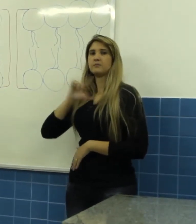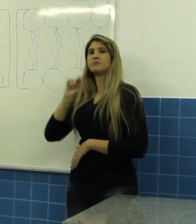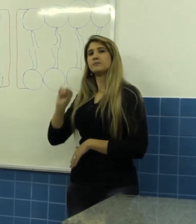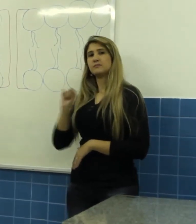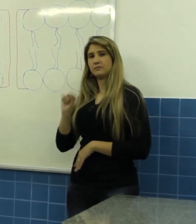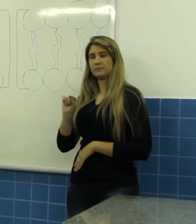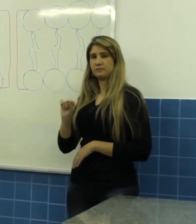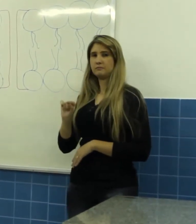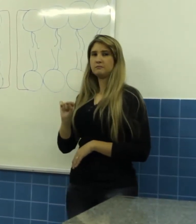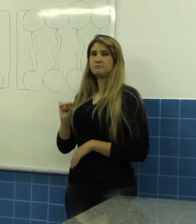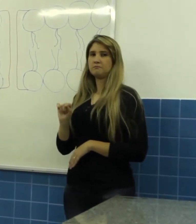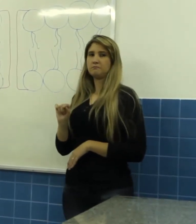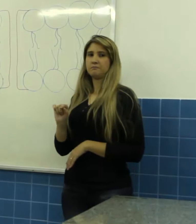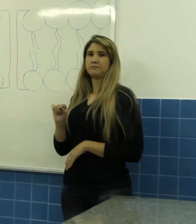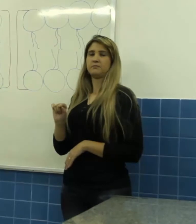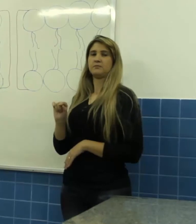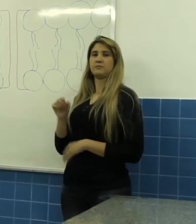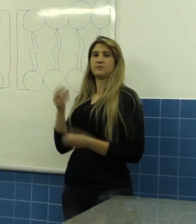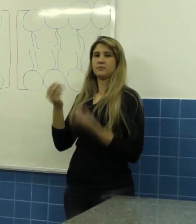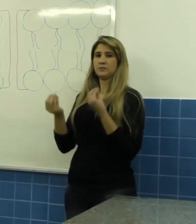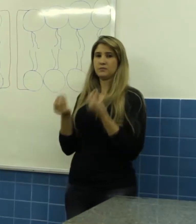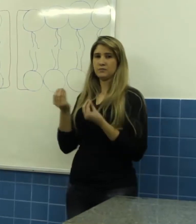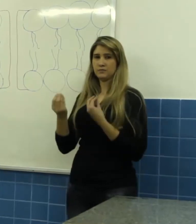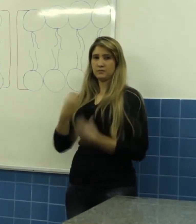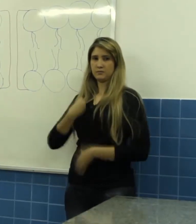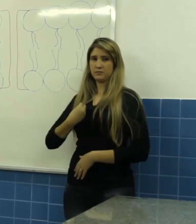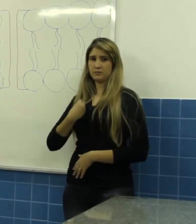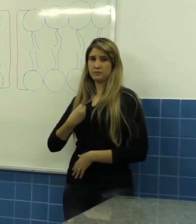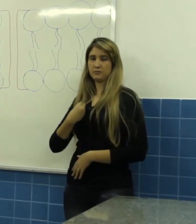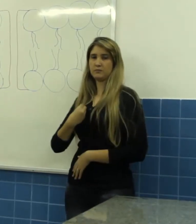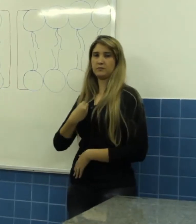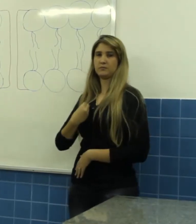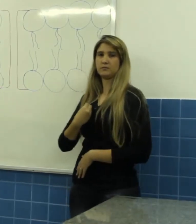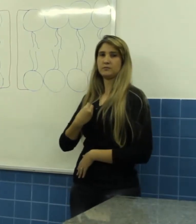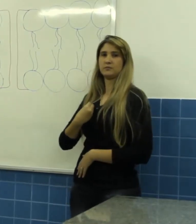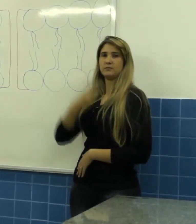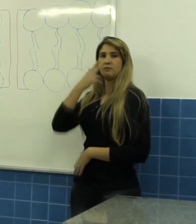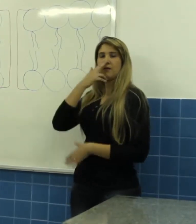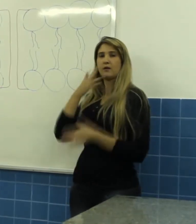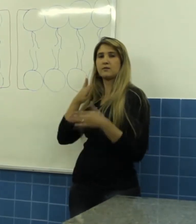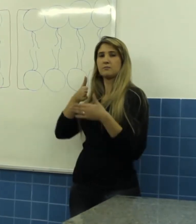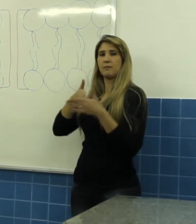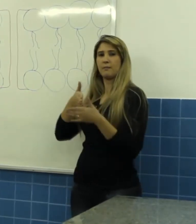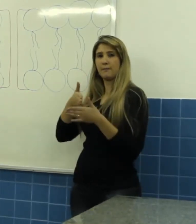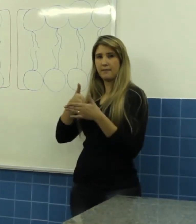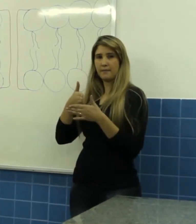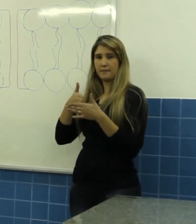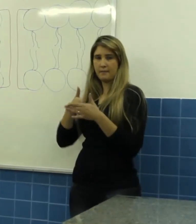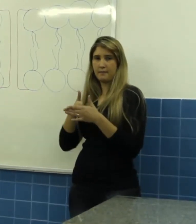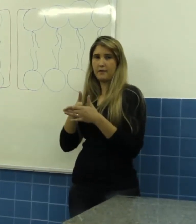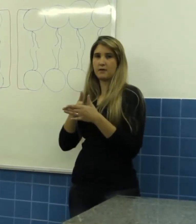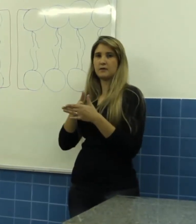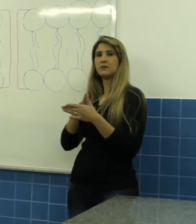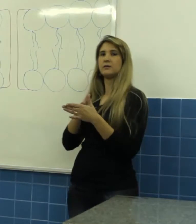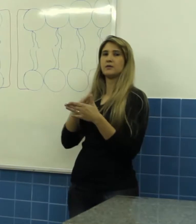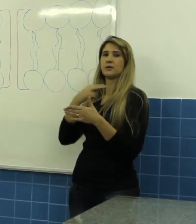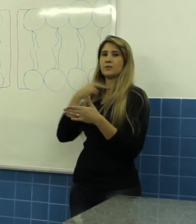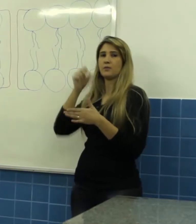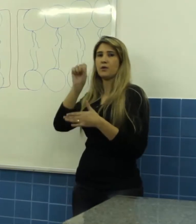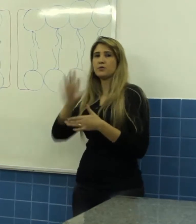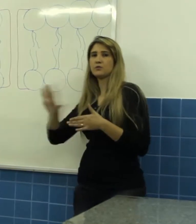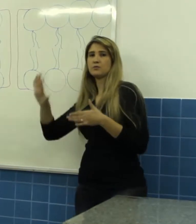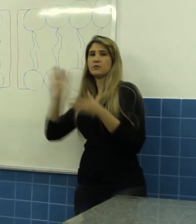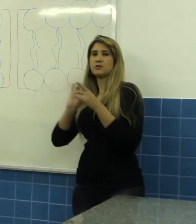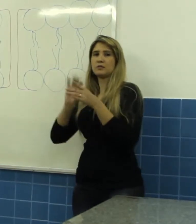hidrofóbico, ele funciona como uma espécie de barreira para o trânsito livre de